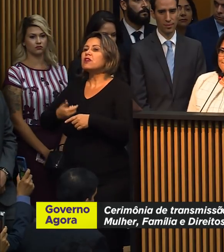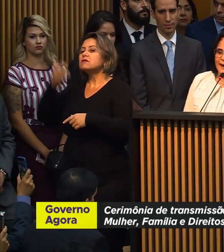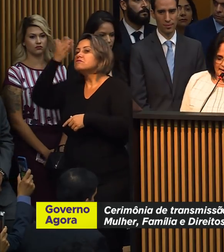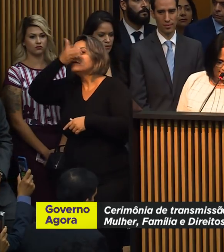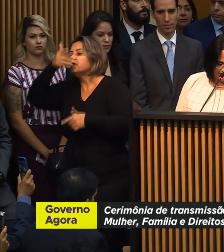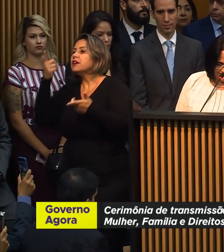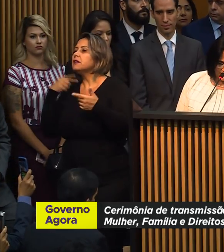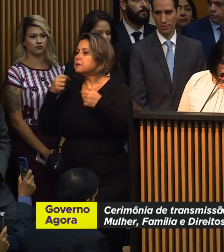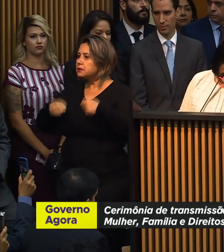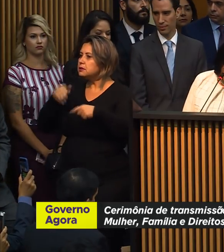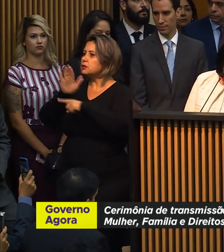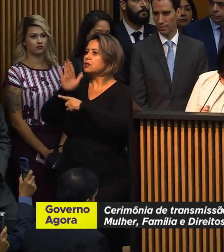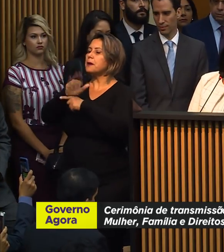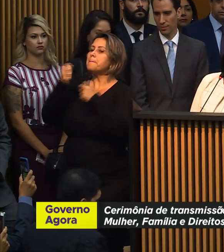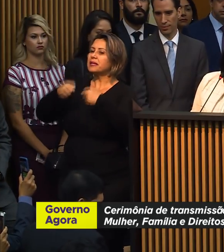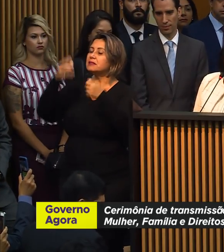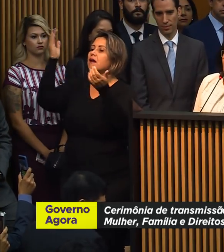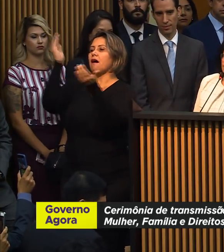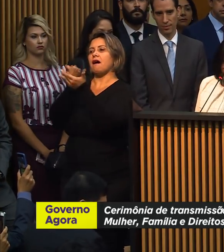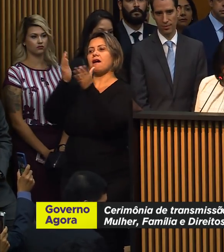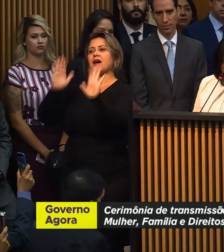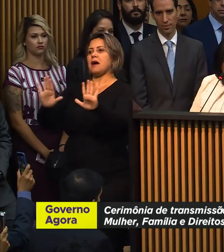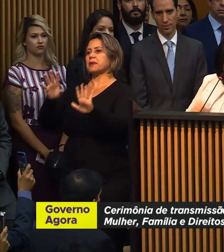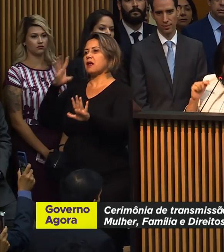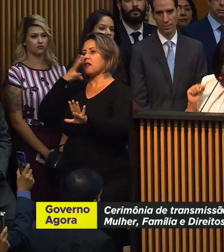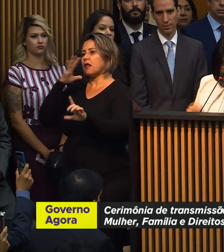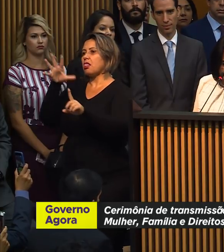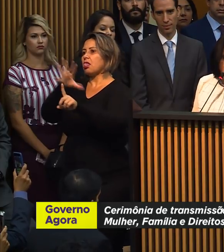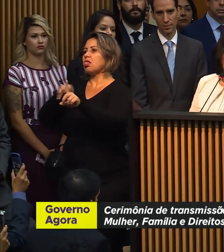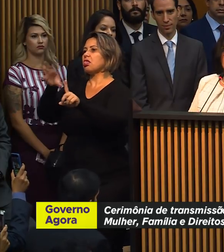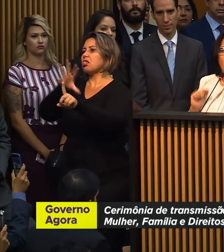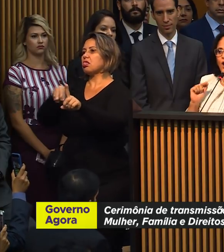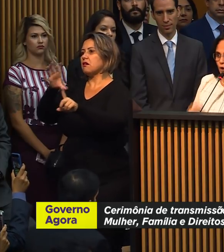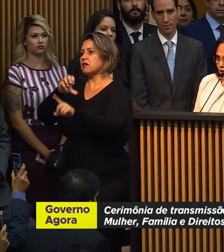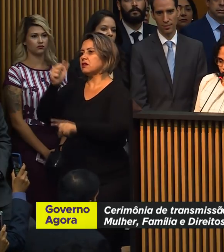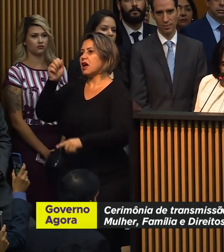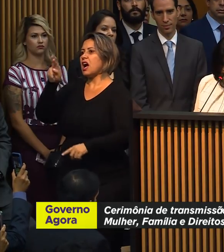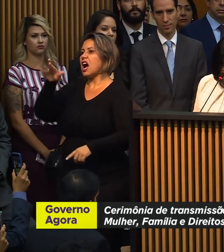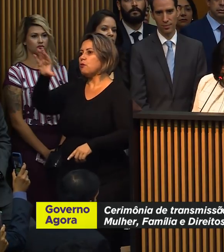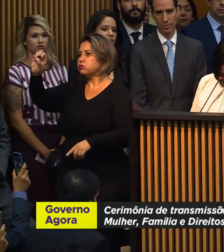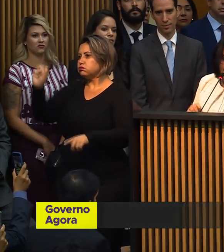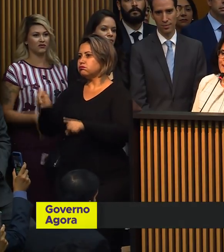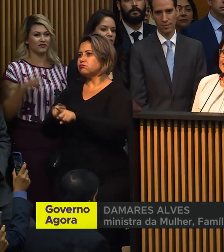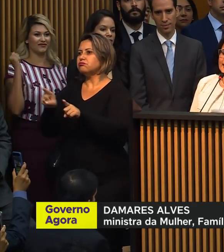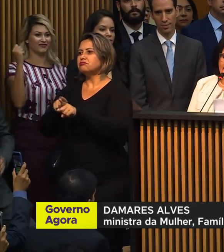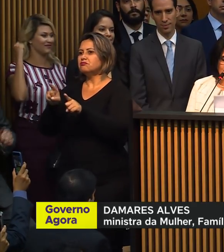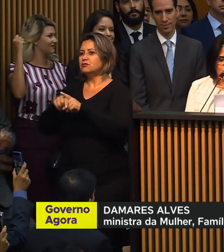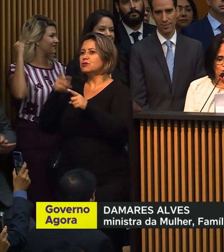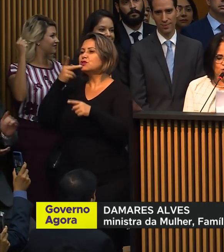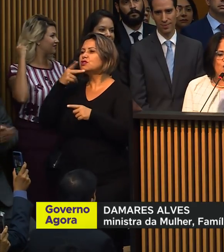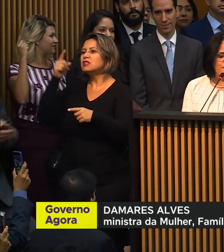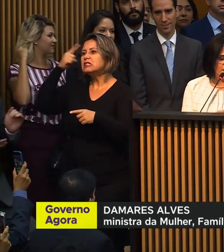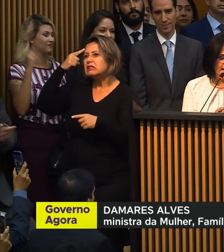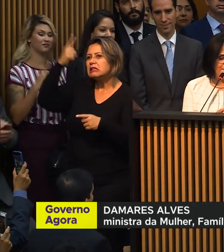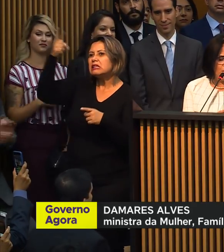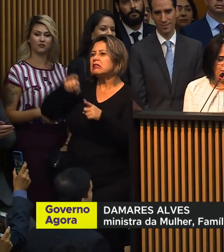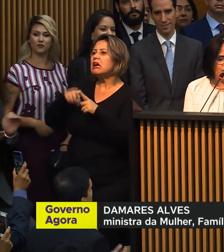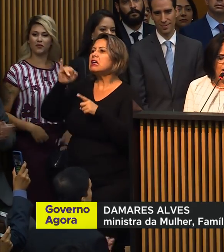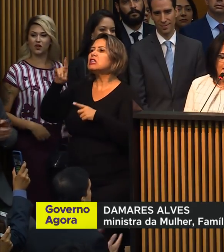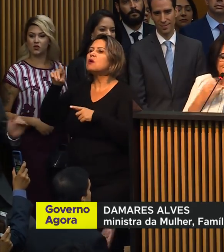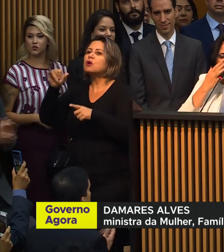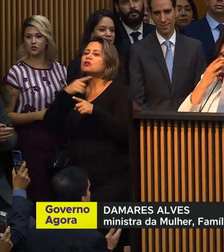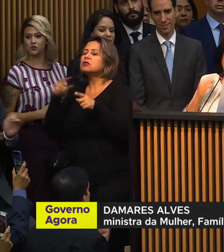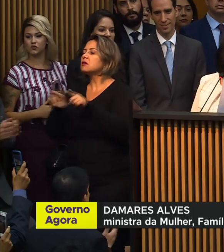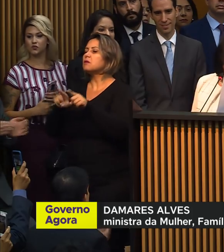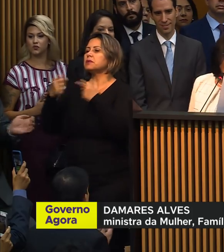é acabar, com o abuso da doutrinação ideológica. Trabalharemos junto com o poder